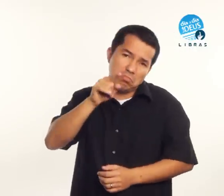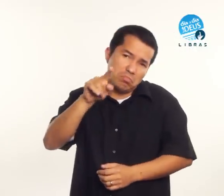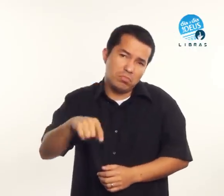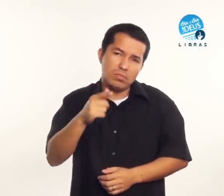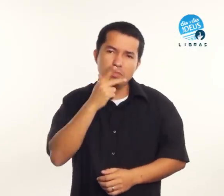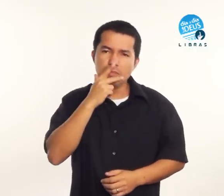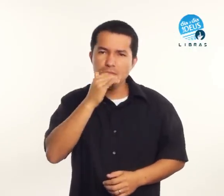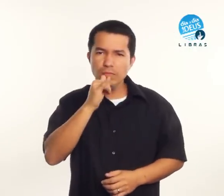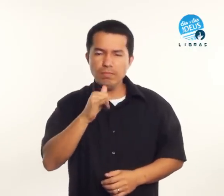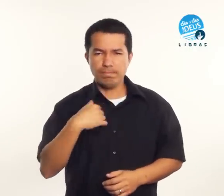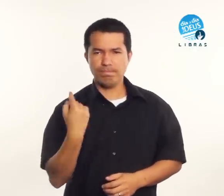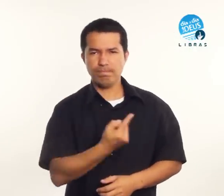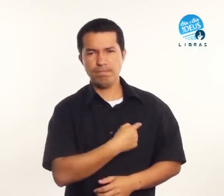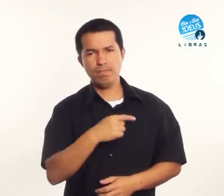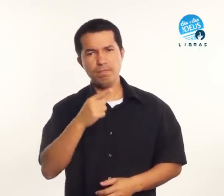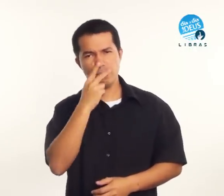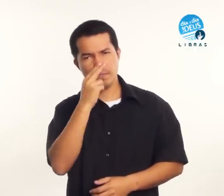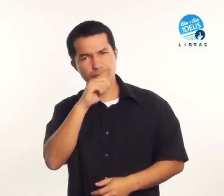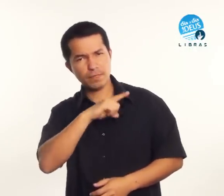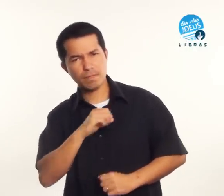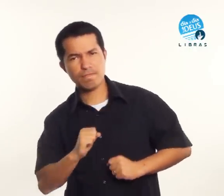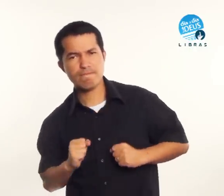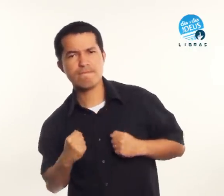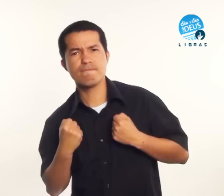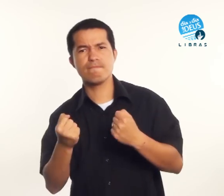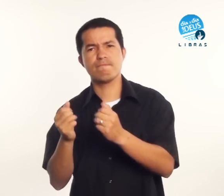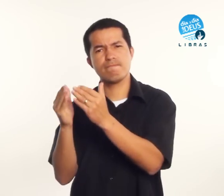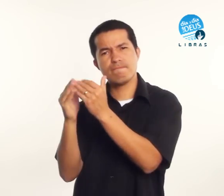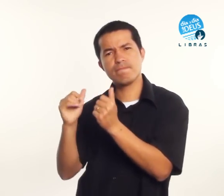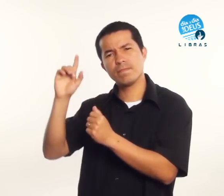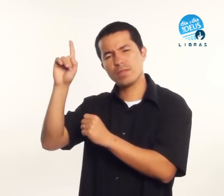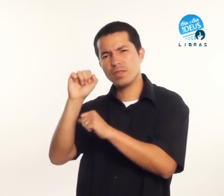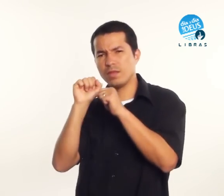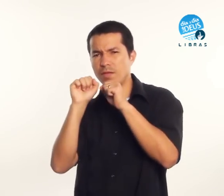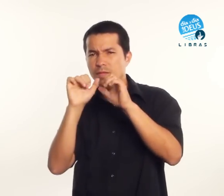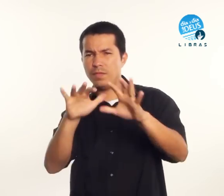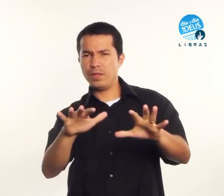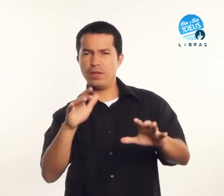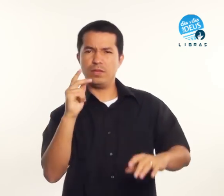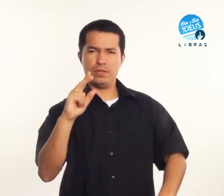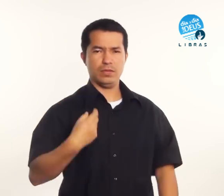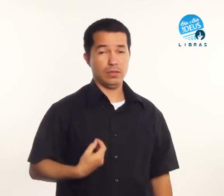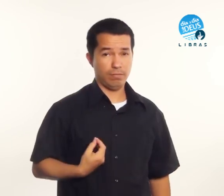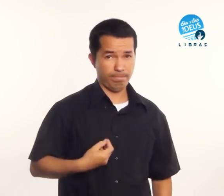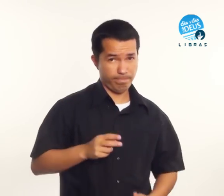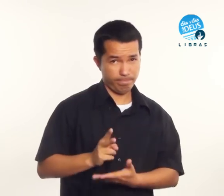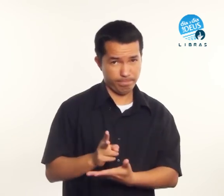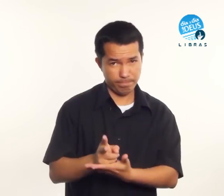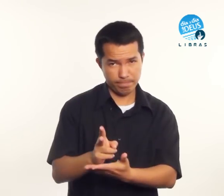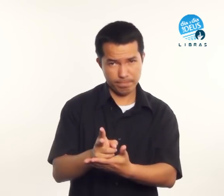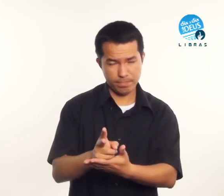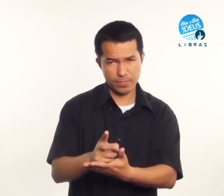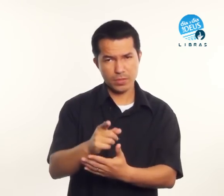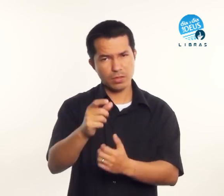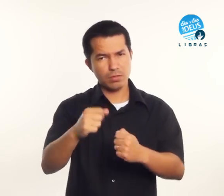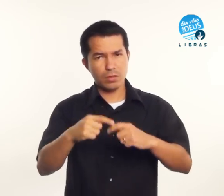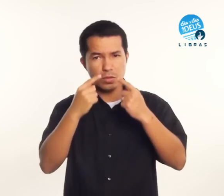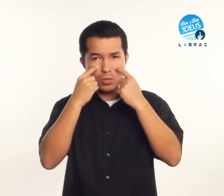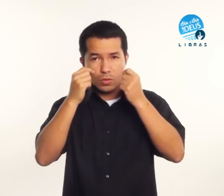Abre os meus olhos para eu poder escolher o que é a tua